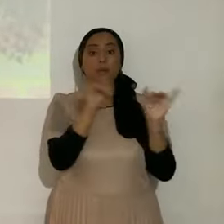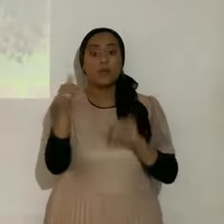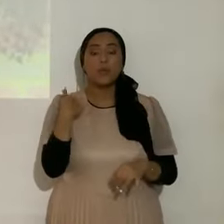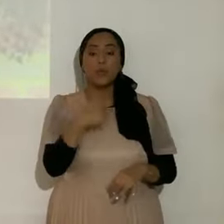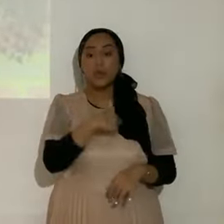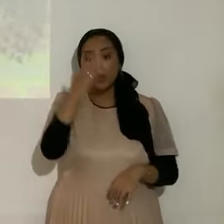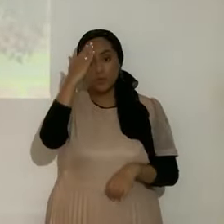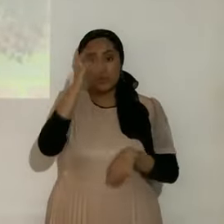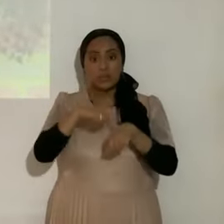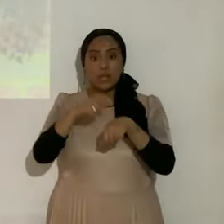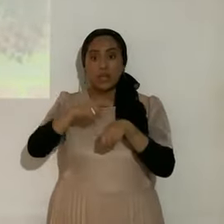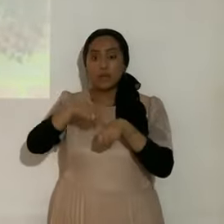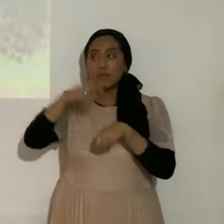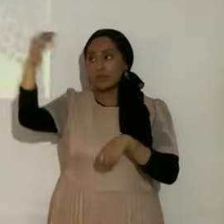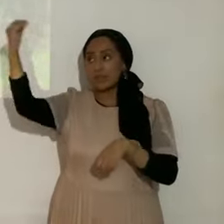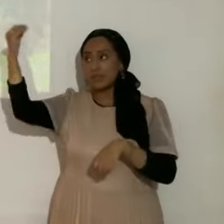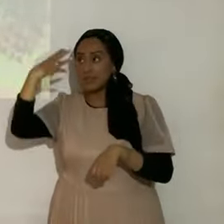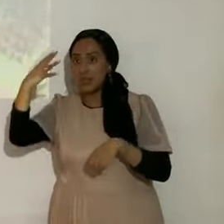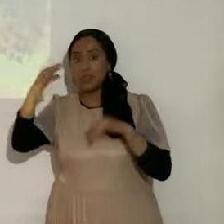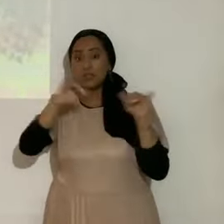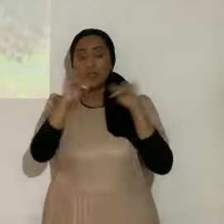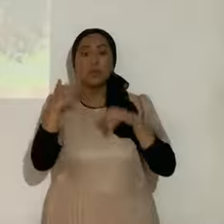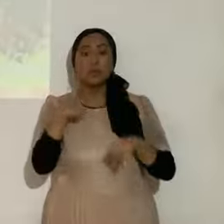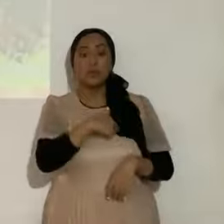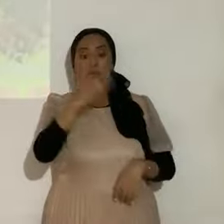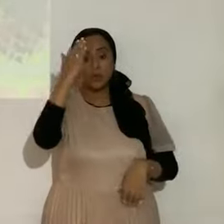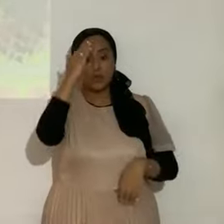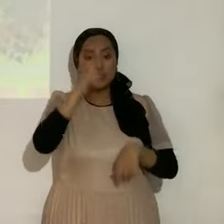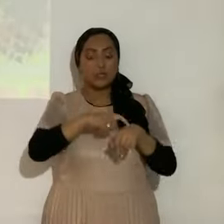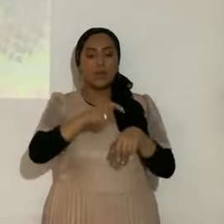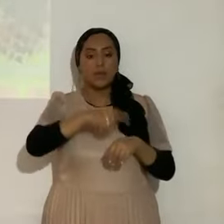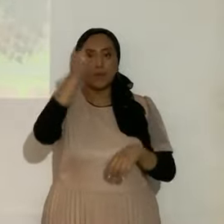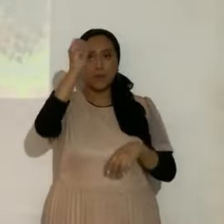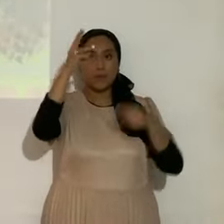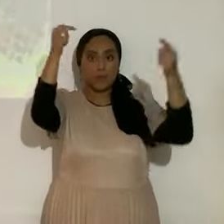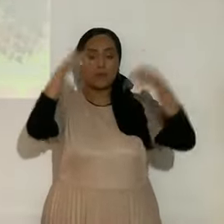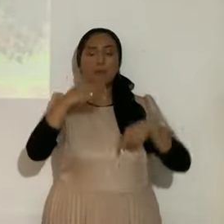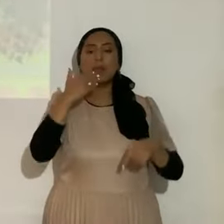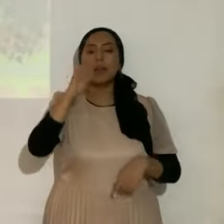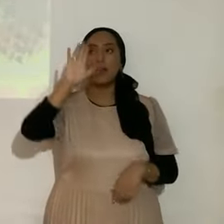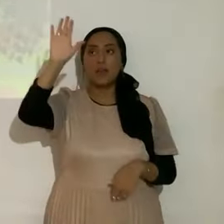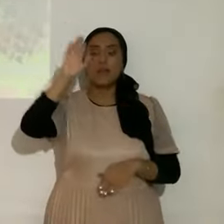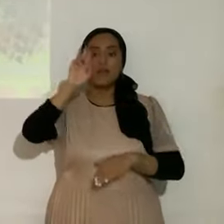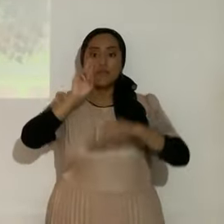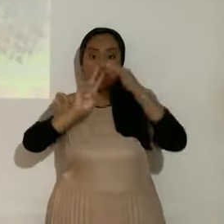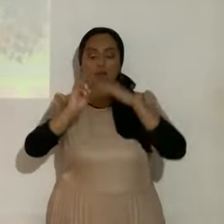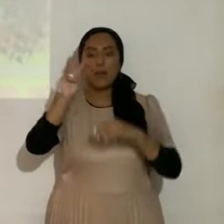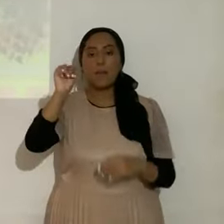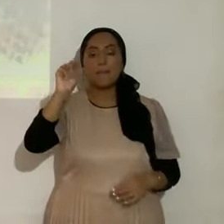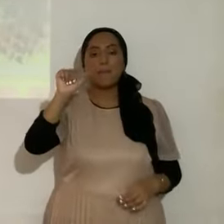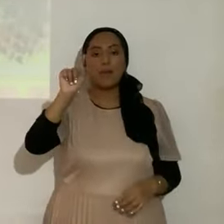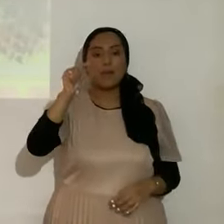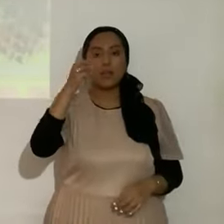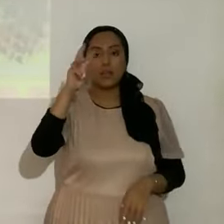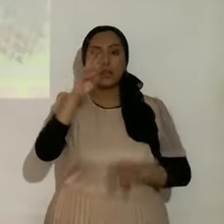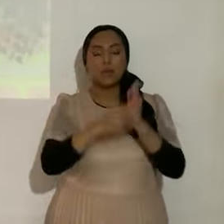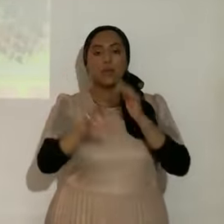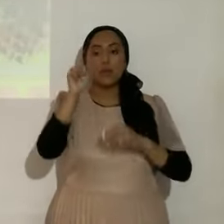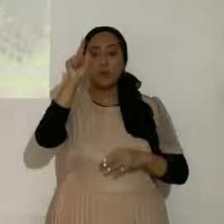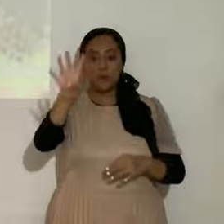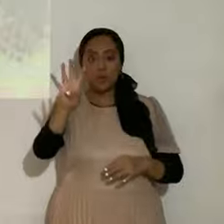el tiempo del sol, conocemos el tiempo de la venida de Yahshua HaMashiach gracias a sus profecías. En Mateo capítulo 24 podemos